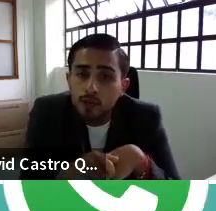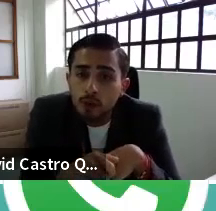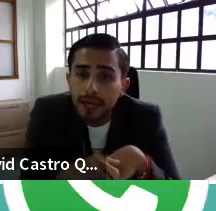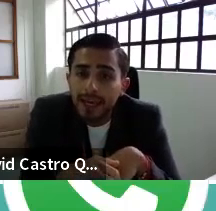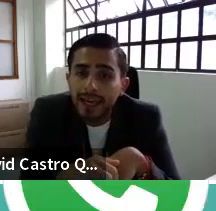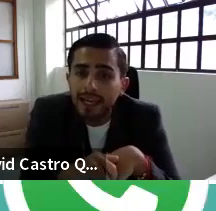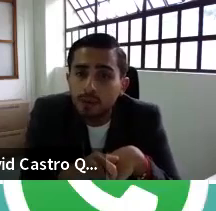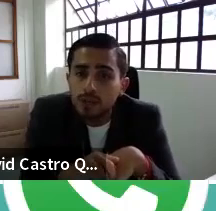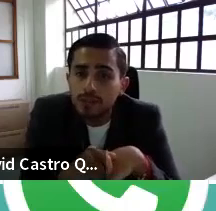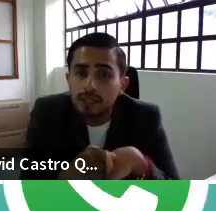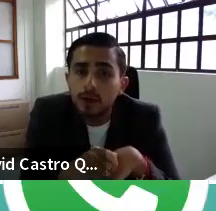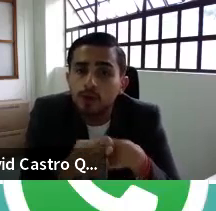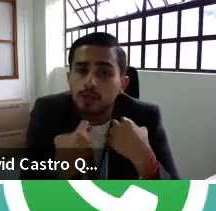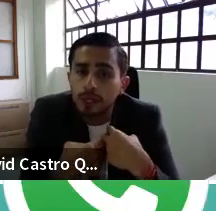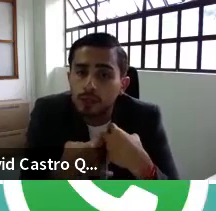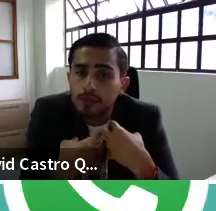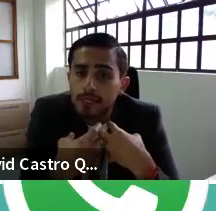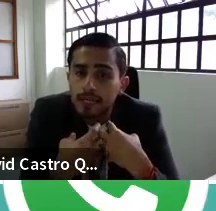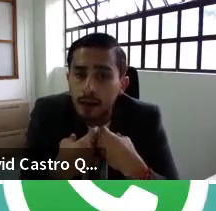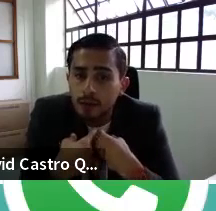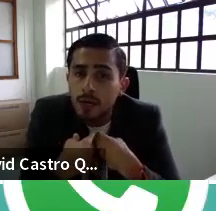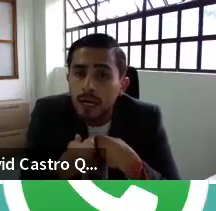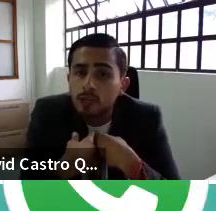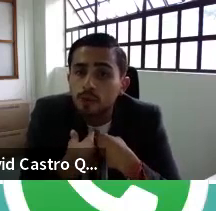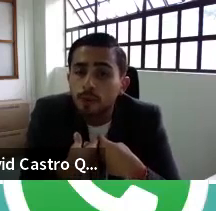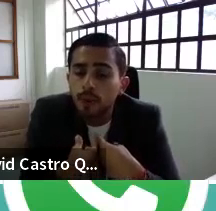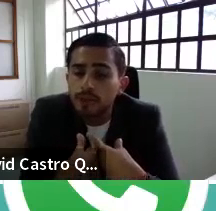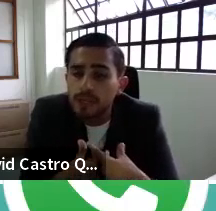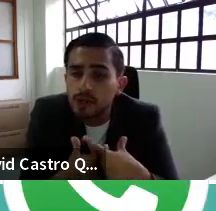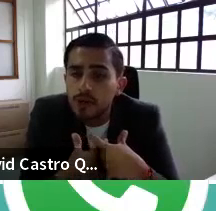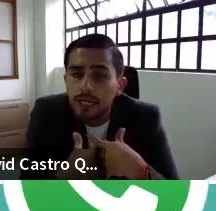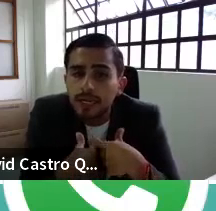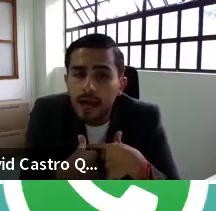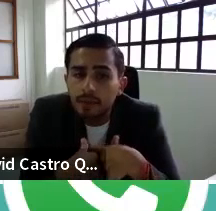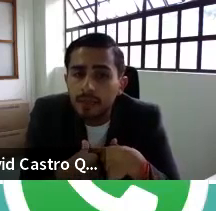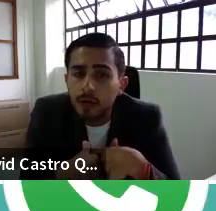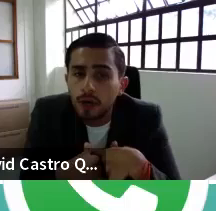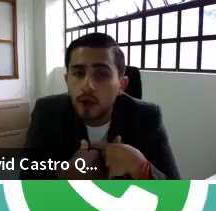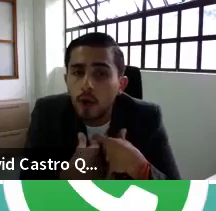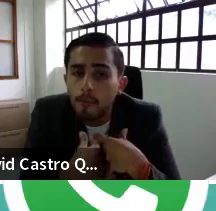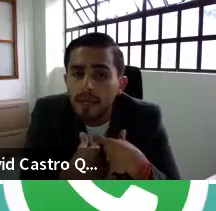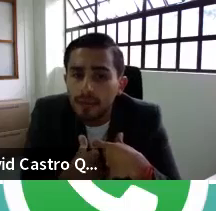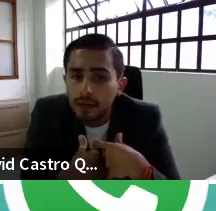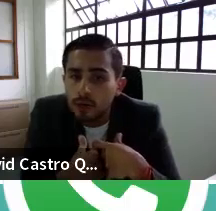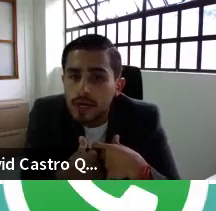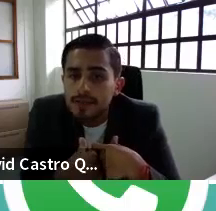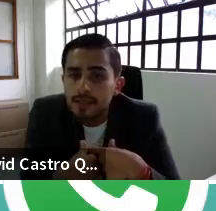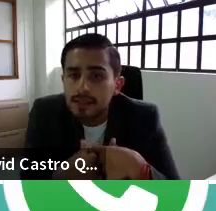asuman que queremos transmitir conocimientos especializados en su propio beneficio y realmente logren comprenderlos sin